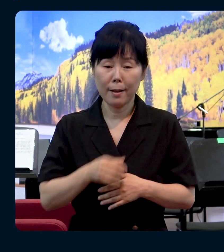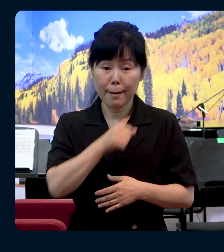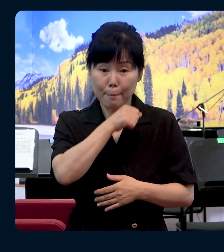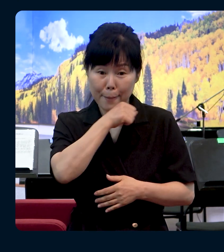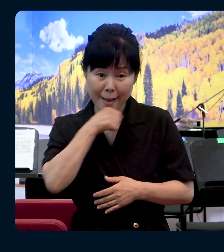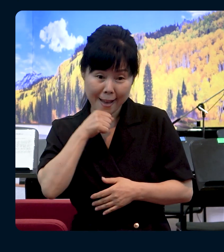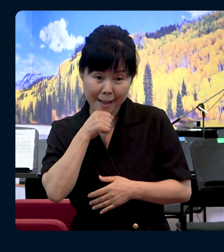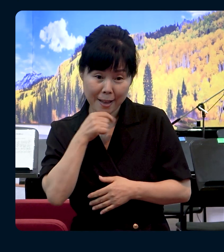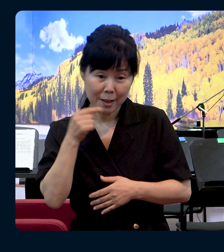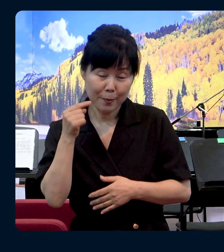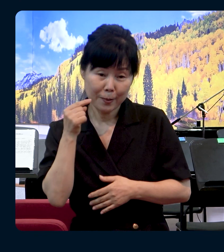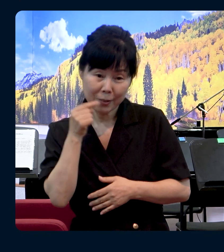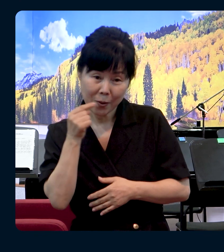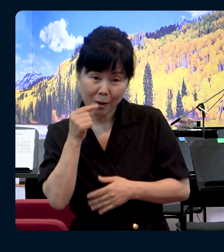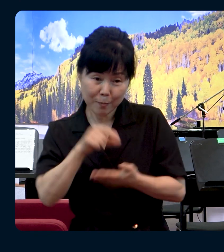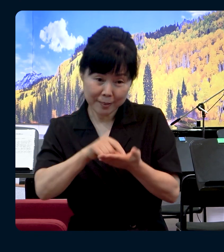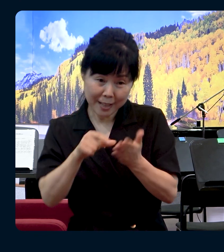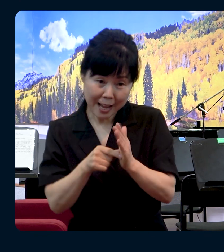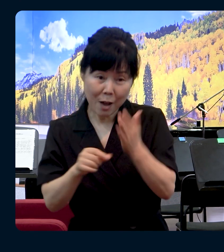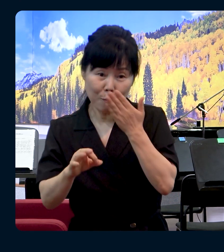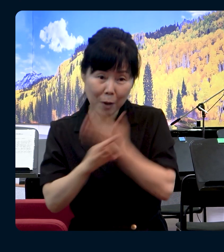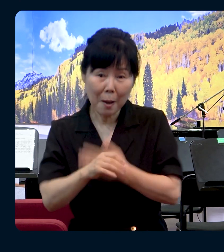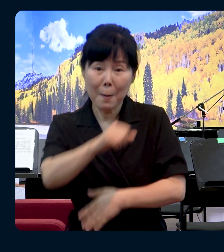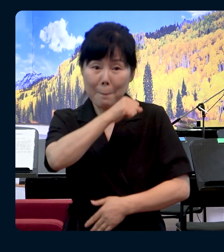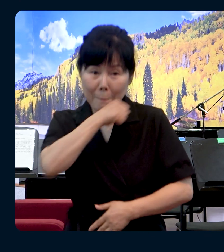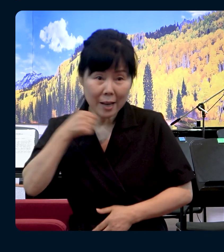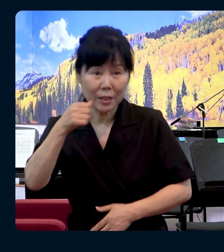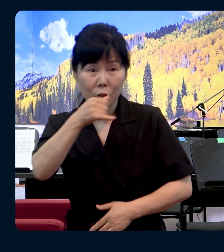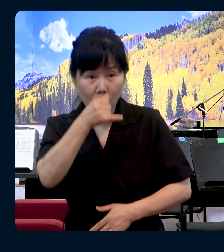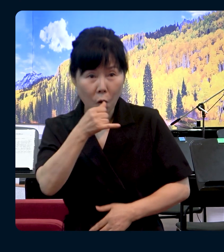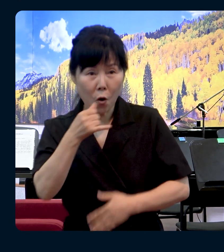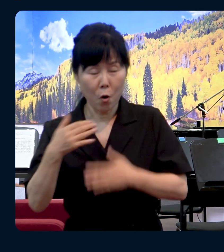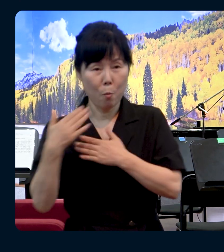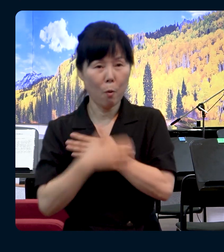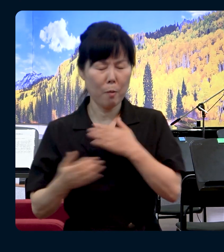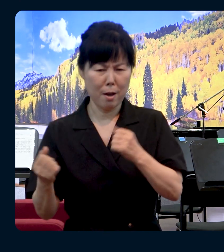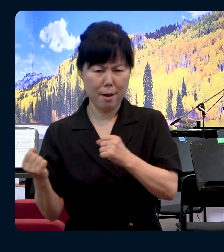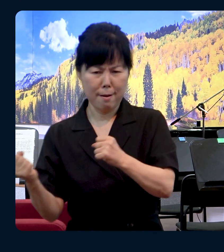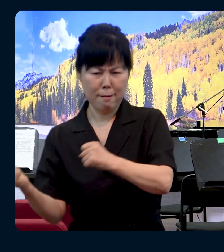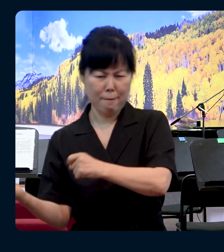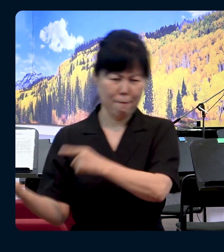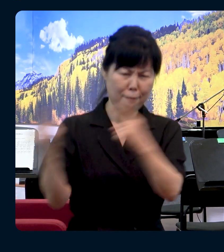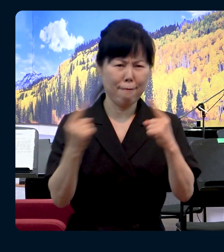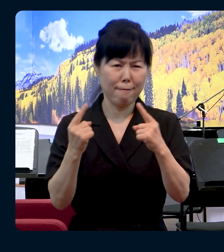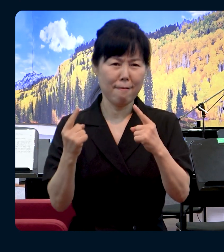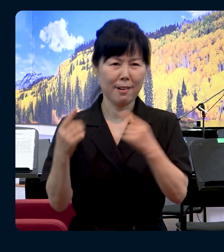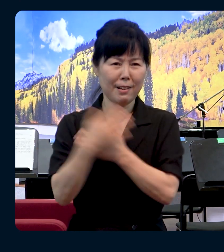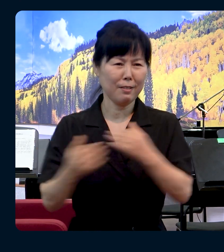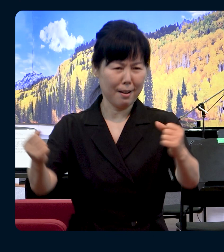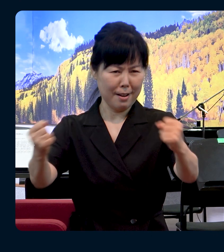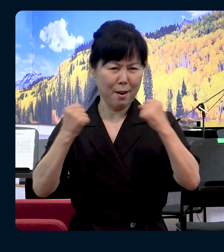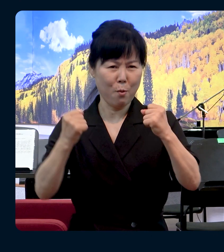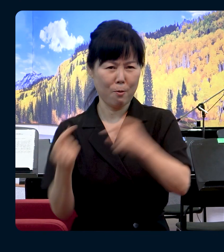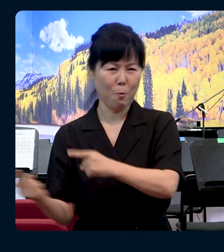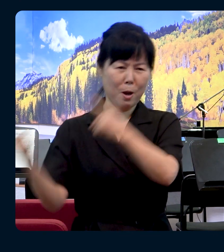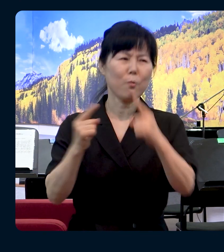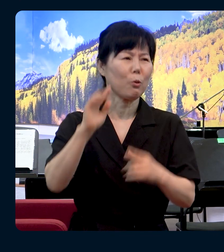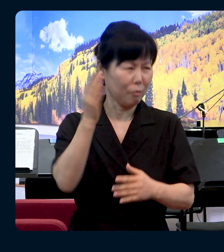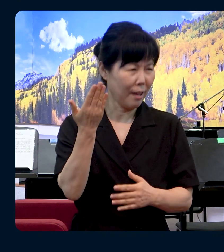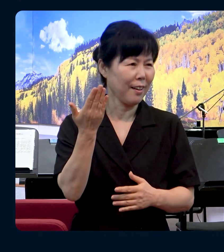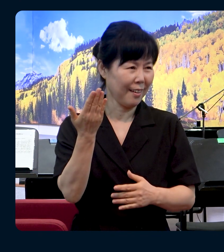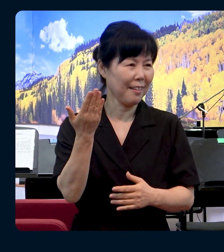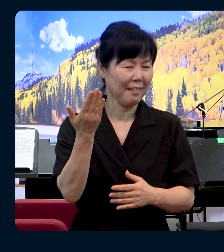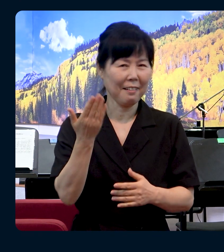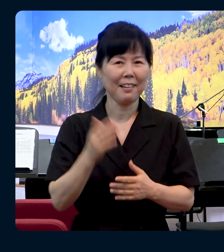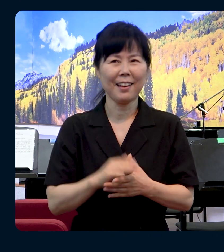음식을 먹으면요, 맛만 좋은 것이 아니라 그 몸이 살아납니다. 그 몸의 건강이 정말 살아나는 그런